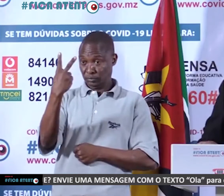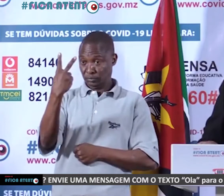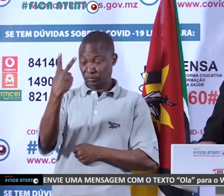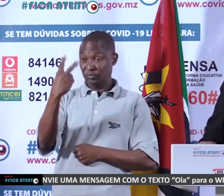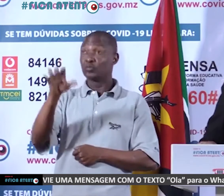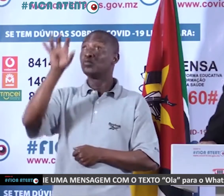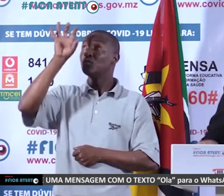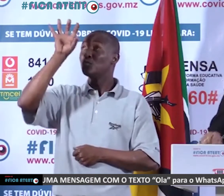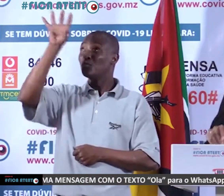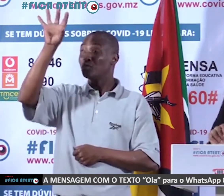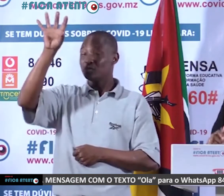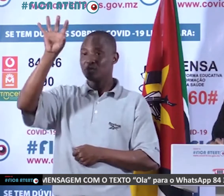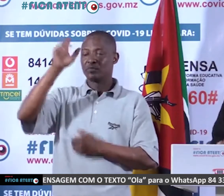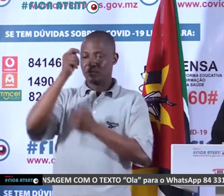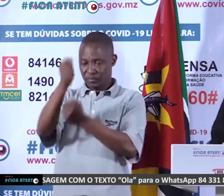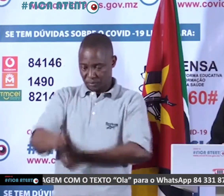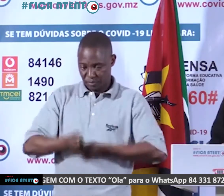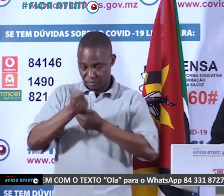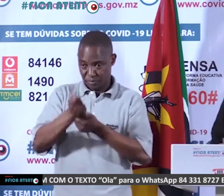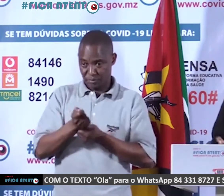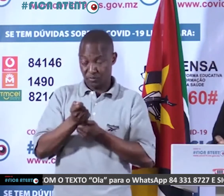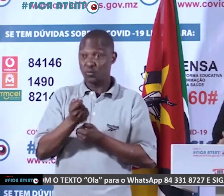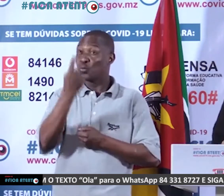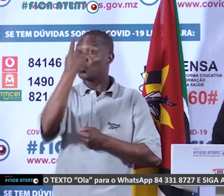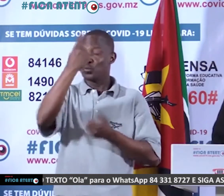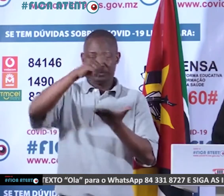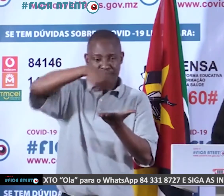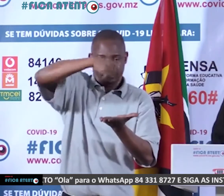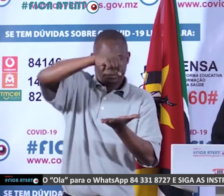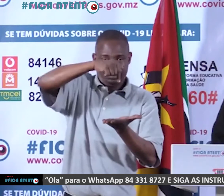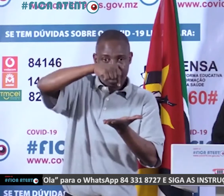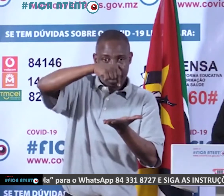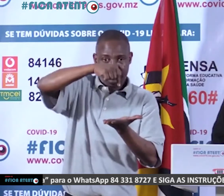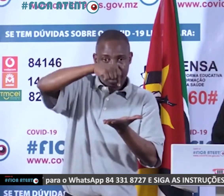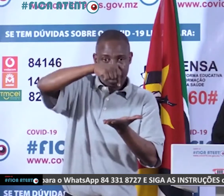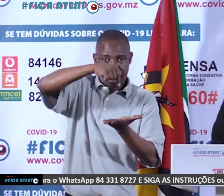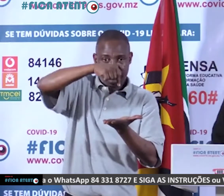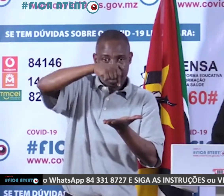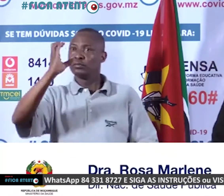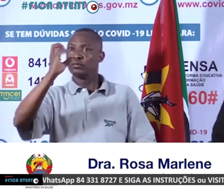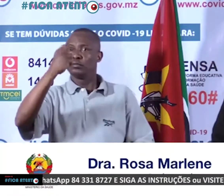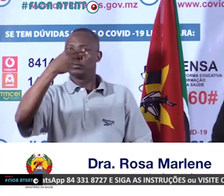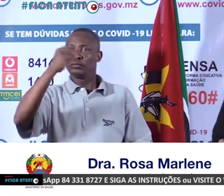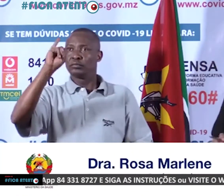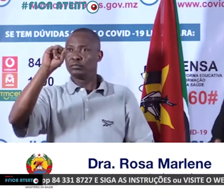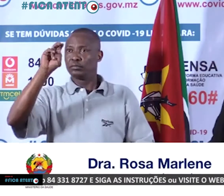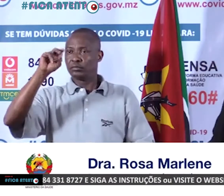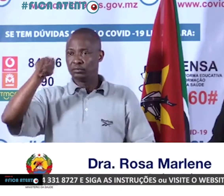de Niassa, que um é da cidade de Lixinga e outro é do distrito de